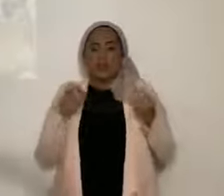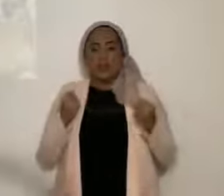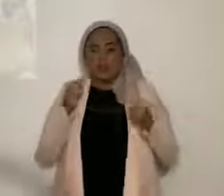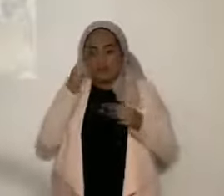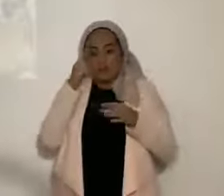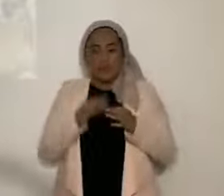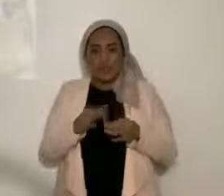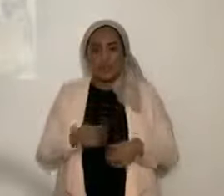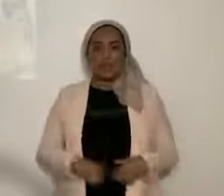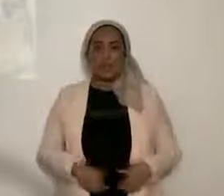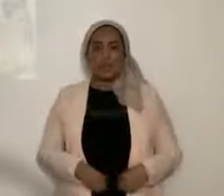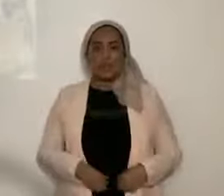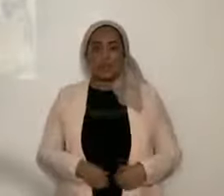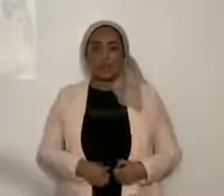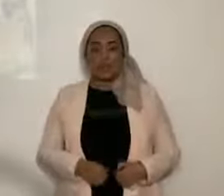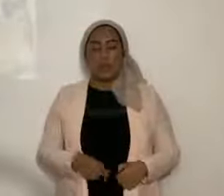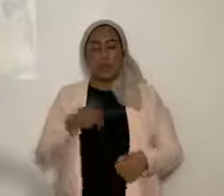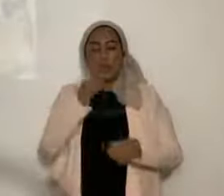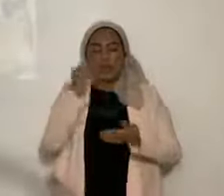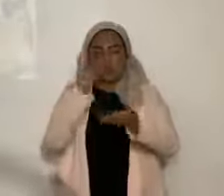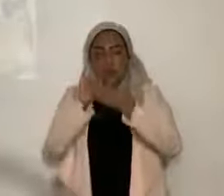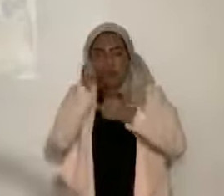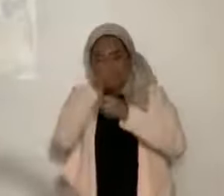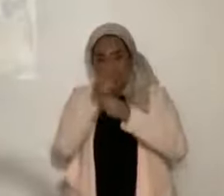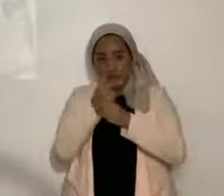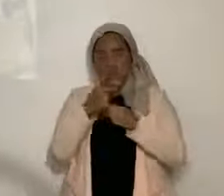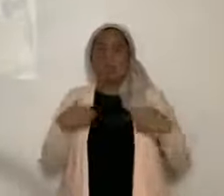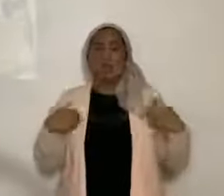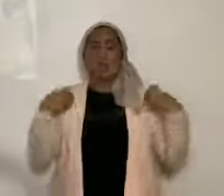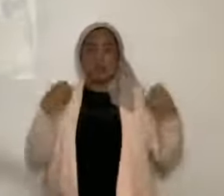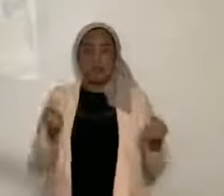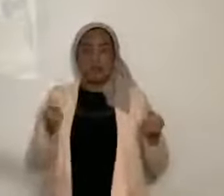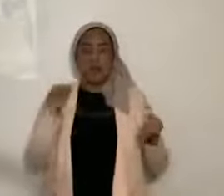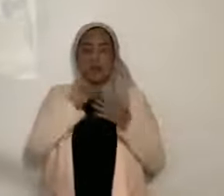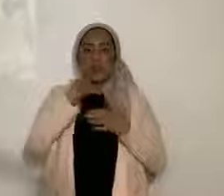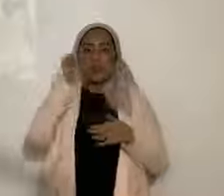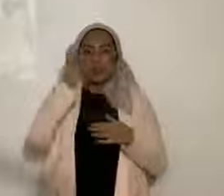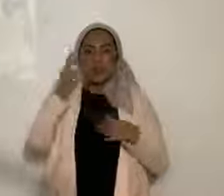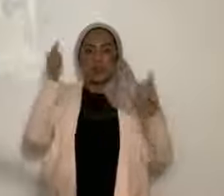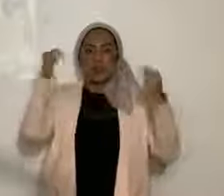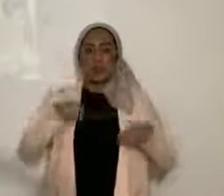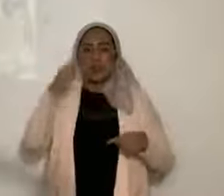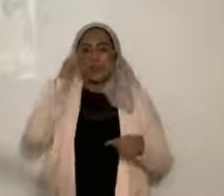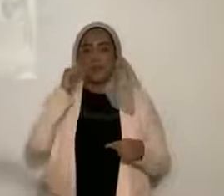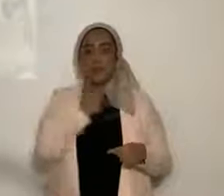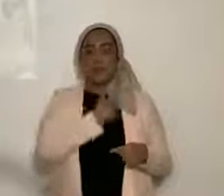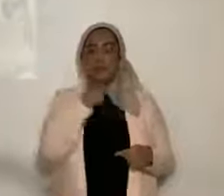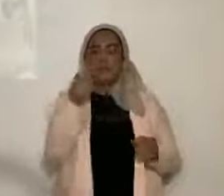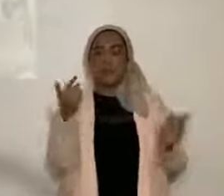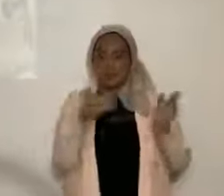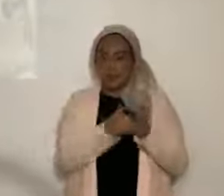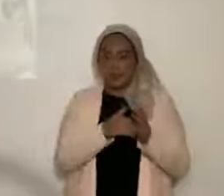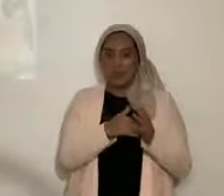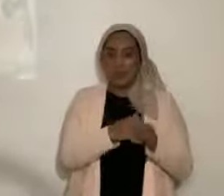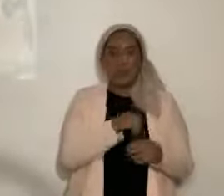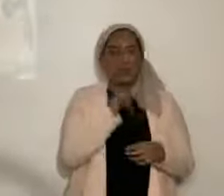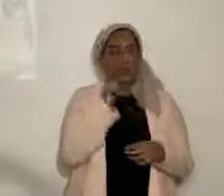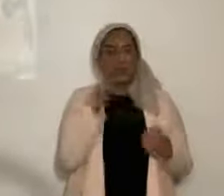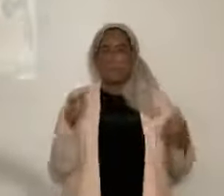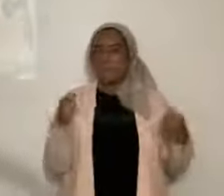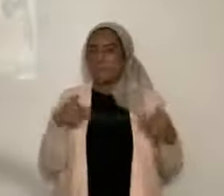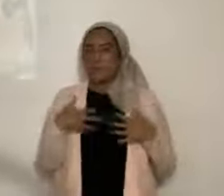fe. Y eso, hermanos, nos alienta que Yahshua viene por nosotros. Y repito, no es miedo